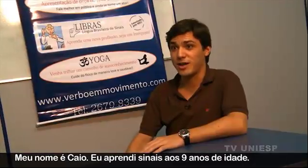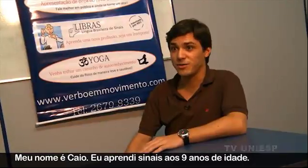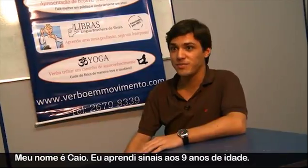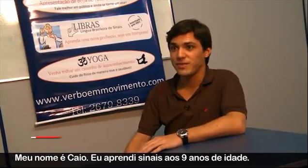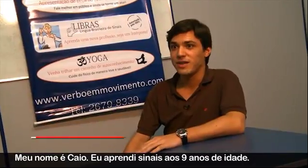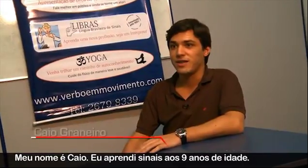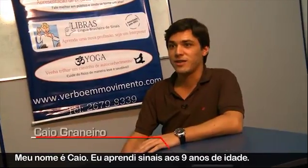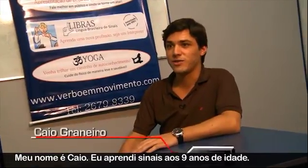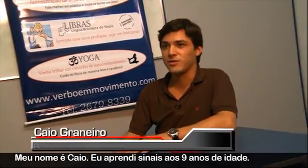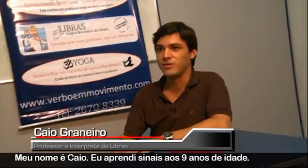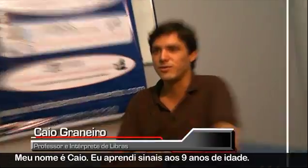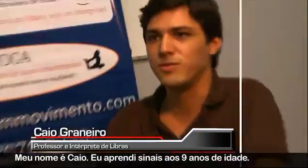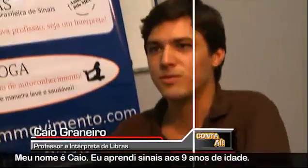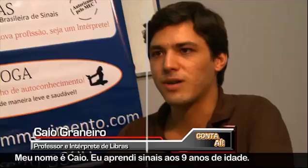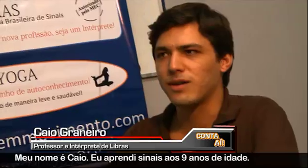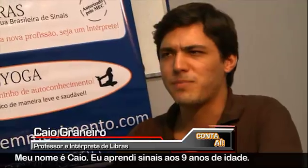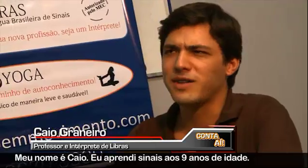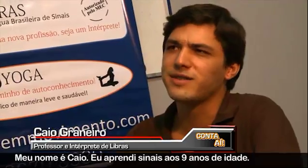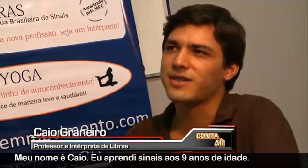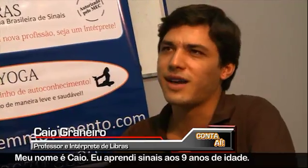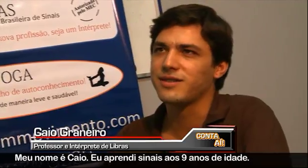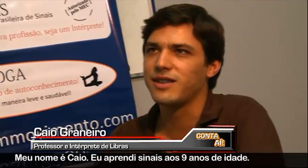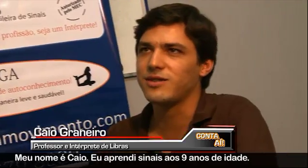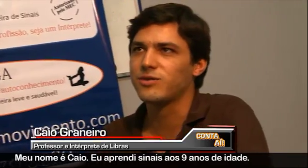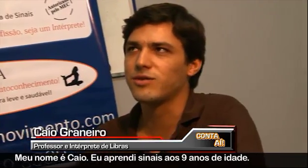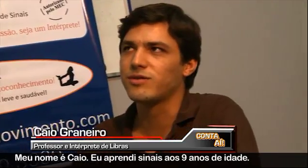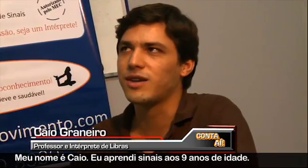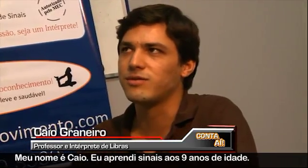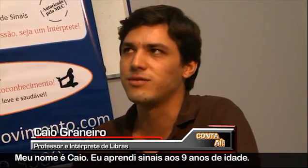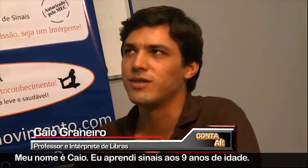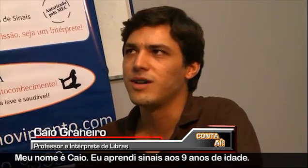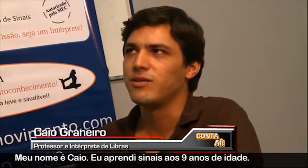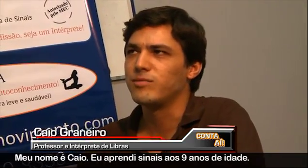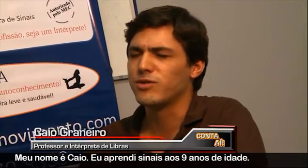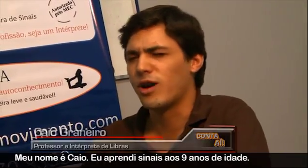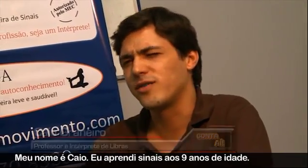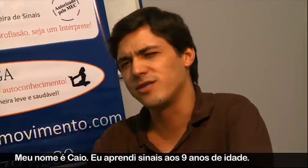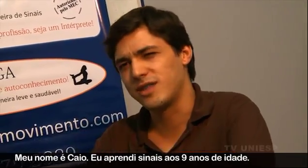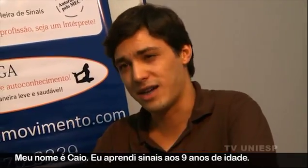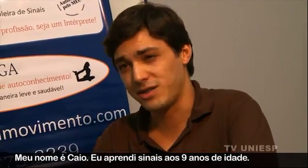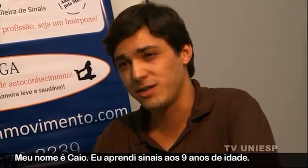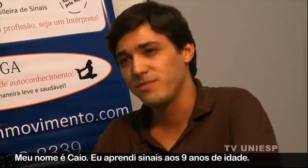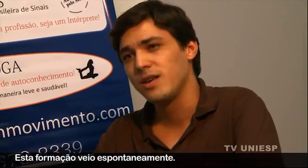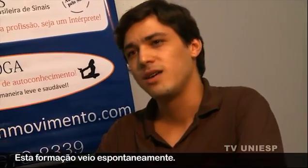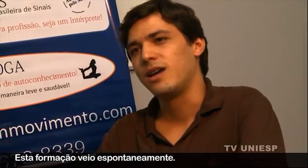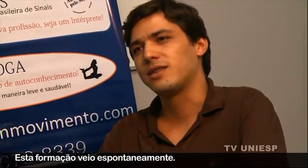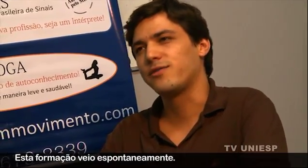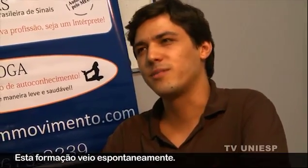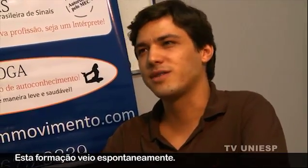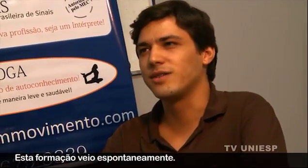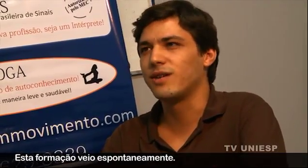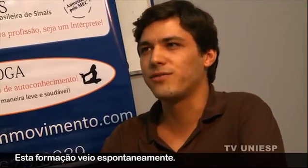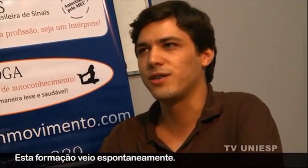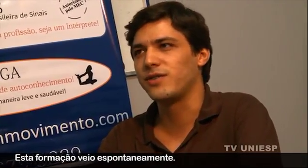Caio, eu aprendi sinais desde quando eu tenho meus 9 anos de idade. Essa formação ela foi